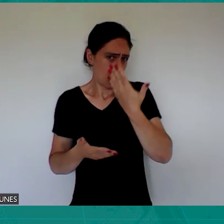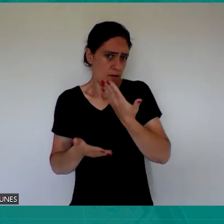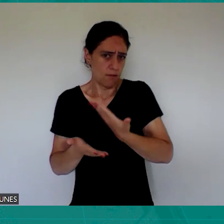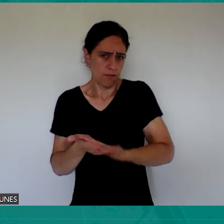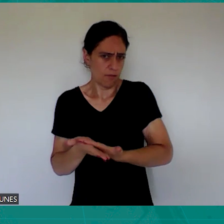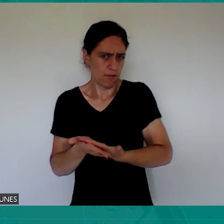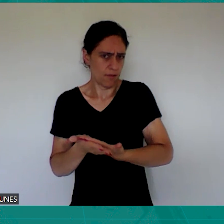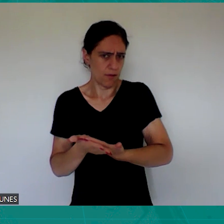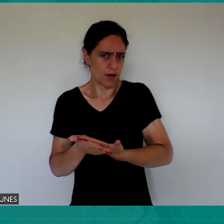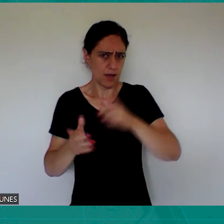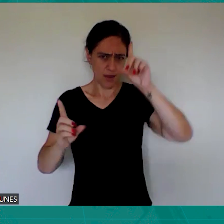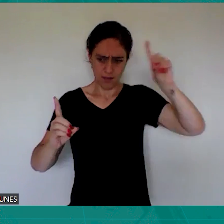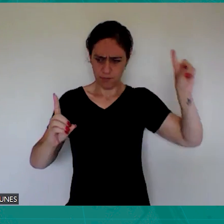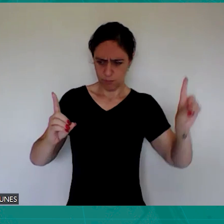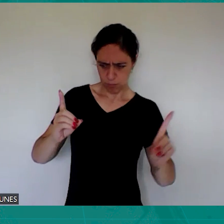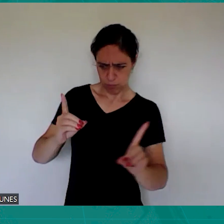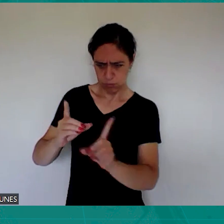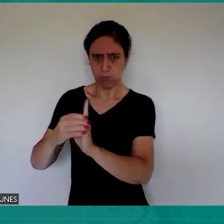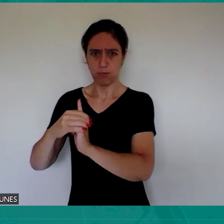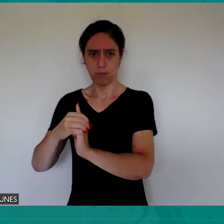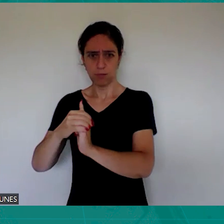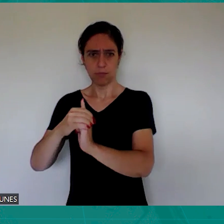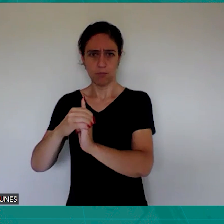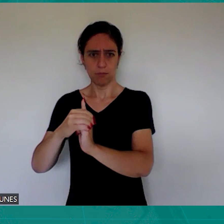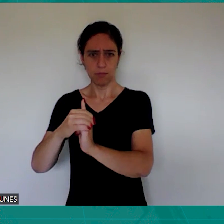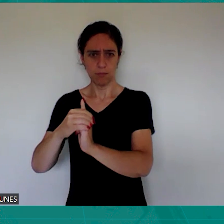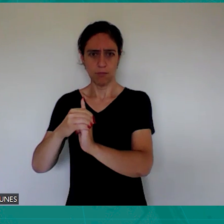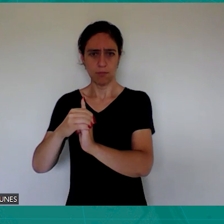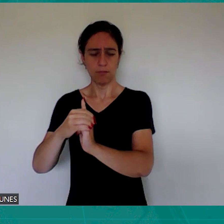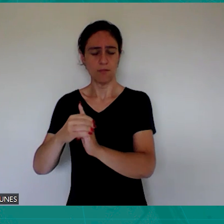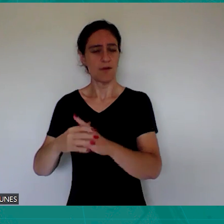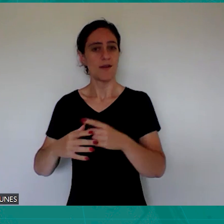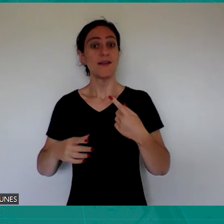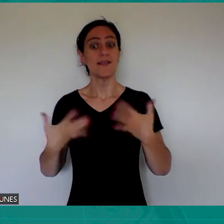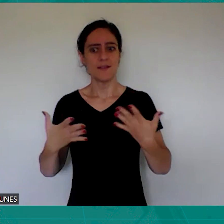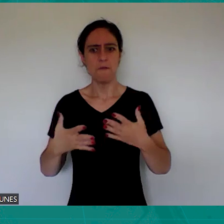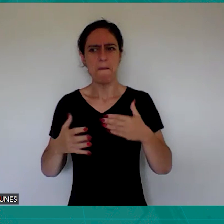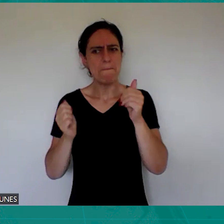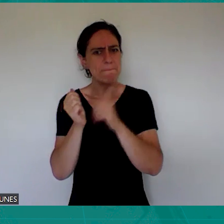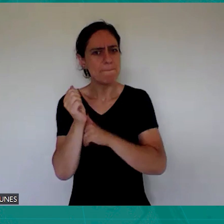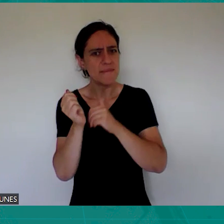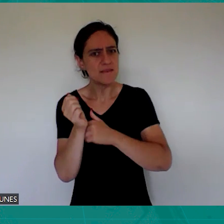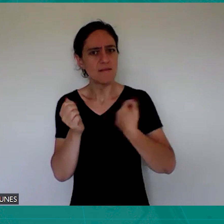mim? Irmãos, essa unidade orgânica é misteriosa.